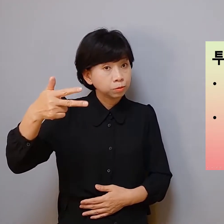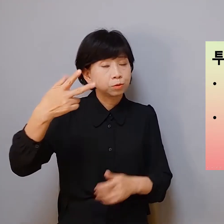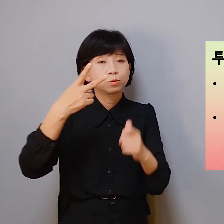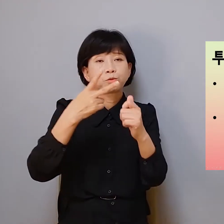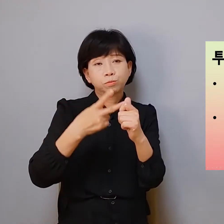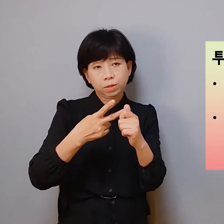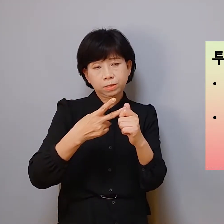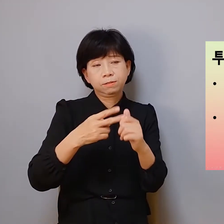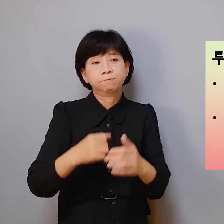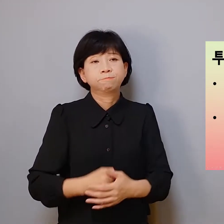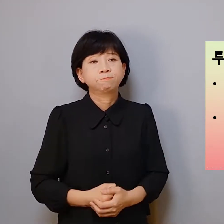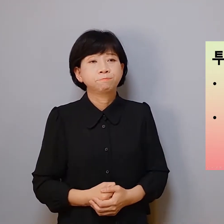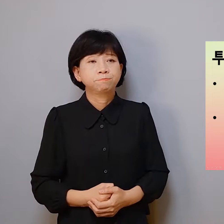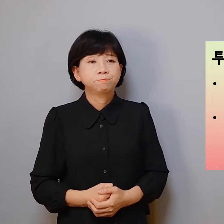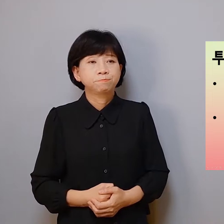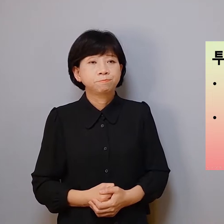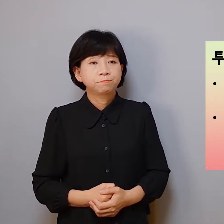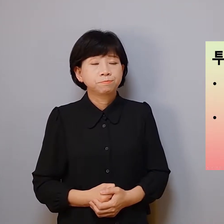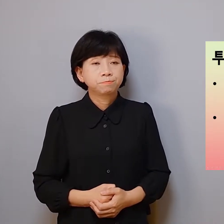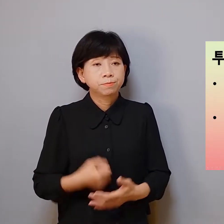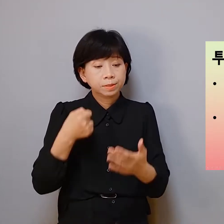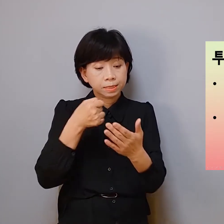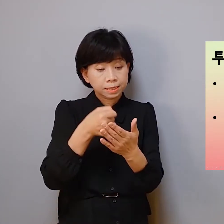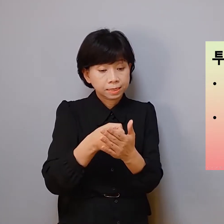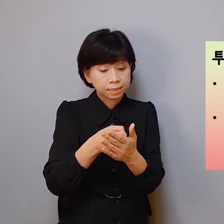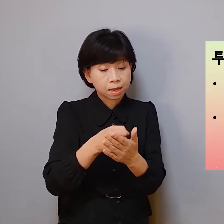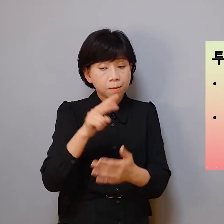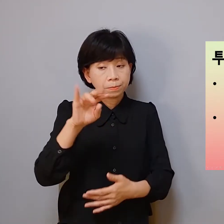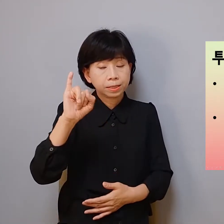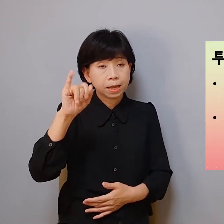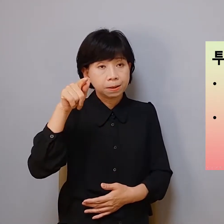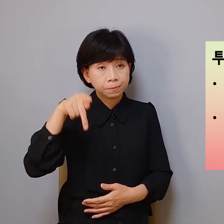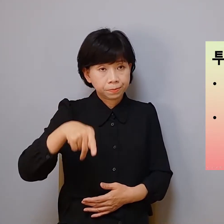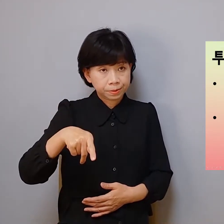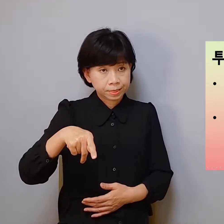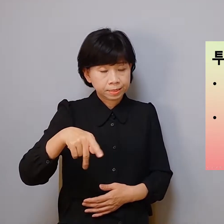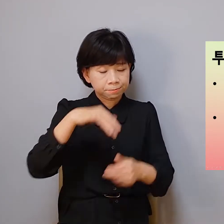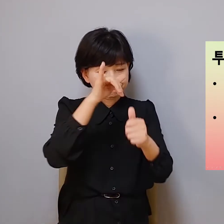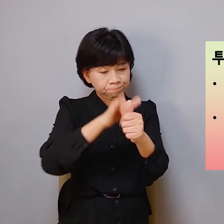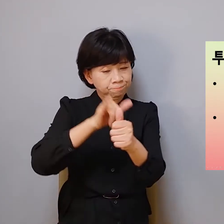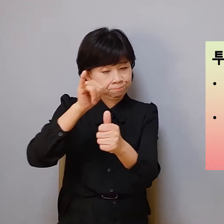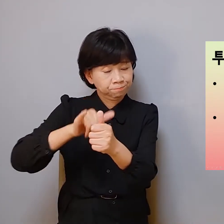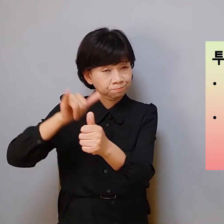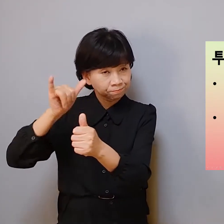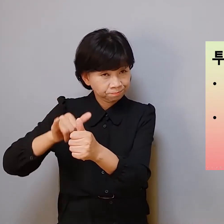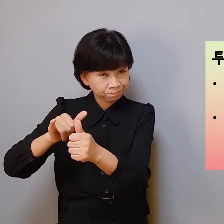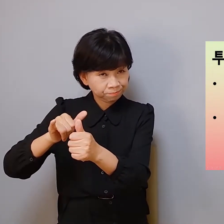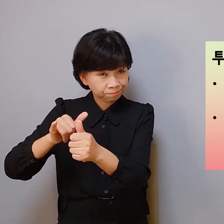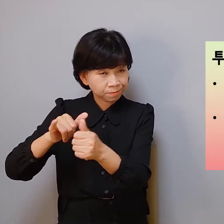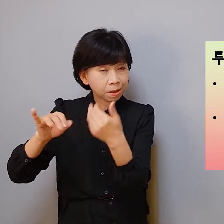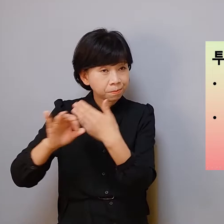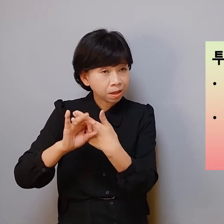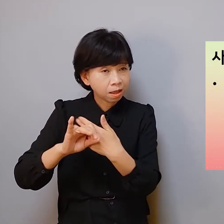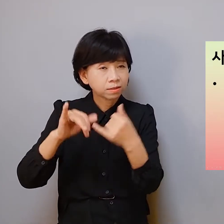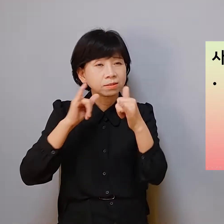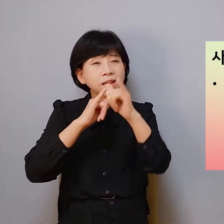섬김 2주간입니다. 작정한 VIP를 많이 섬기시면 시상이 있습니다.